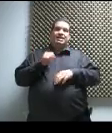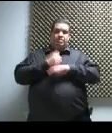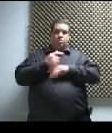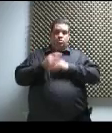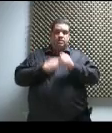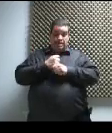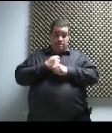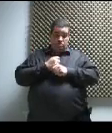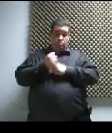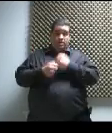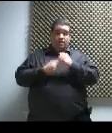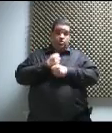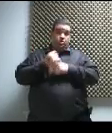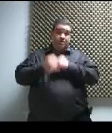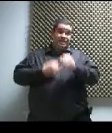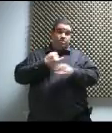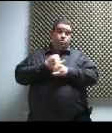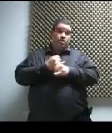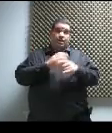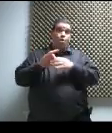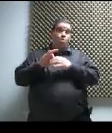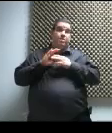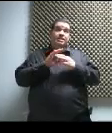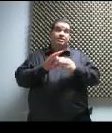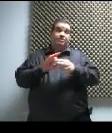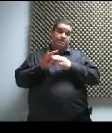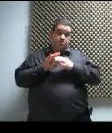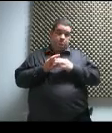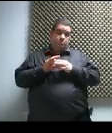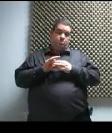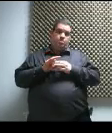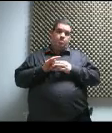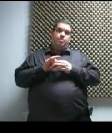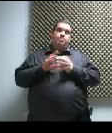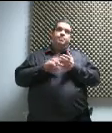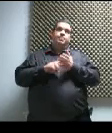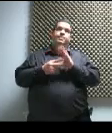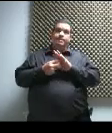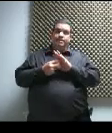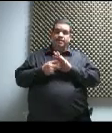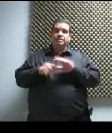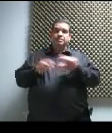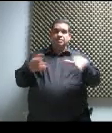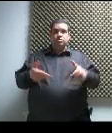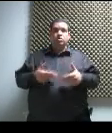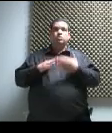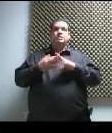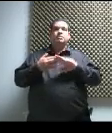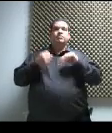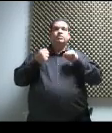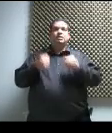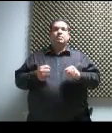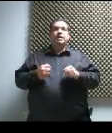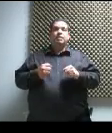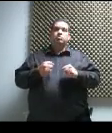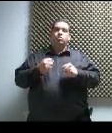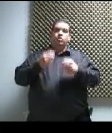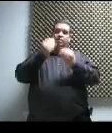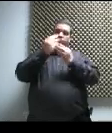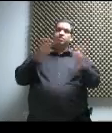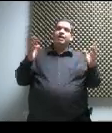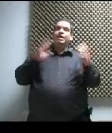año como el año internacional del cooperativismo. Así que cobra más fuerza esta invitación para poder divulgar que